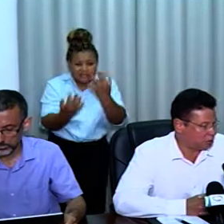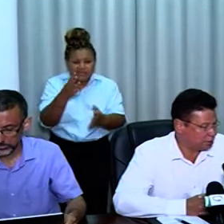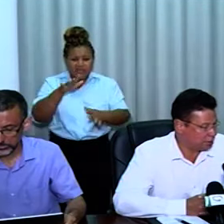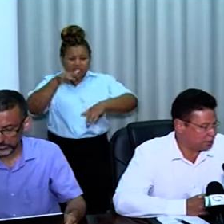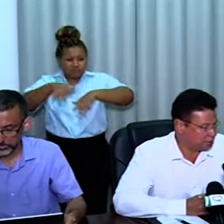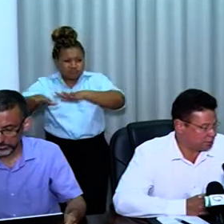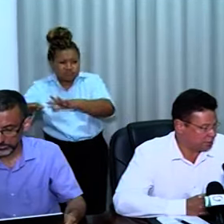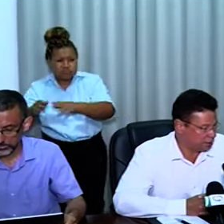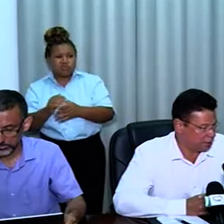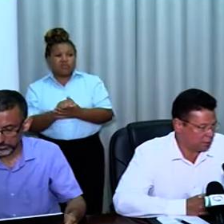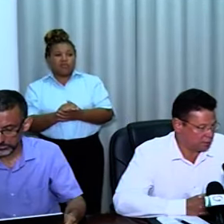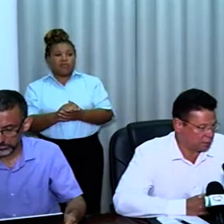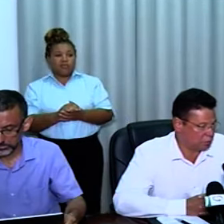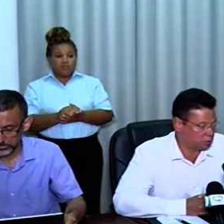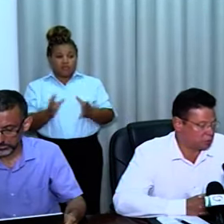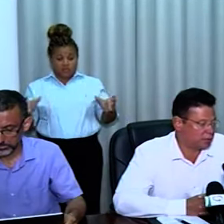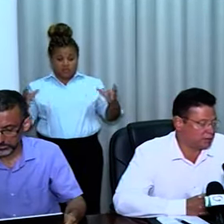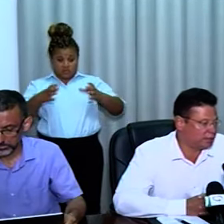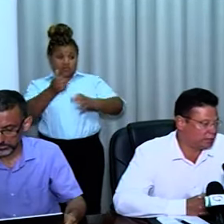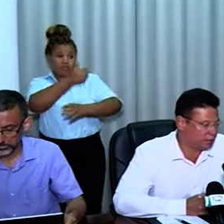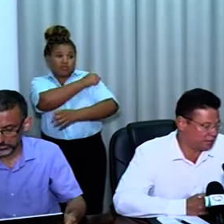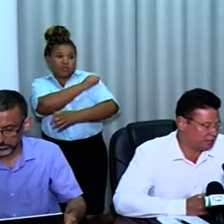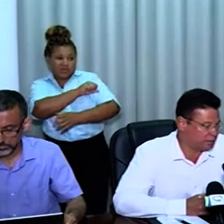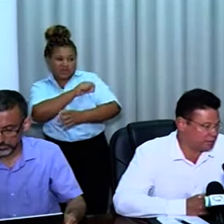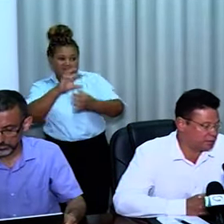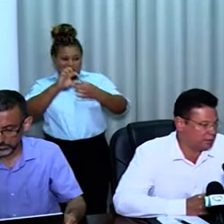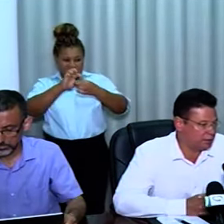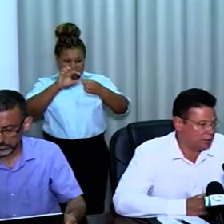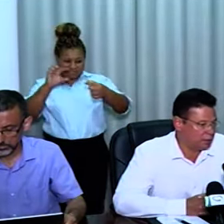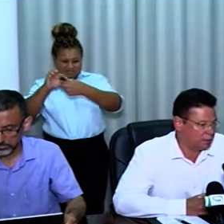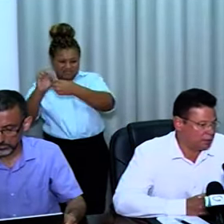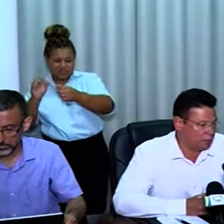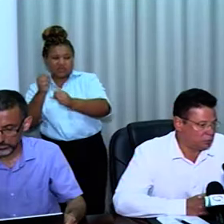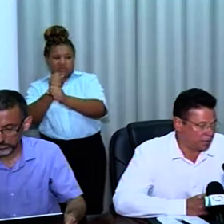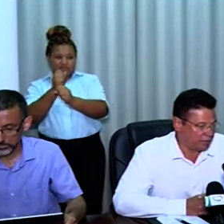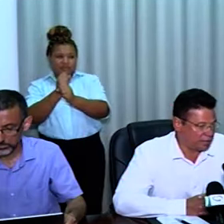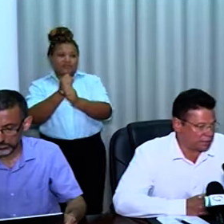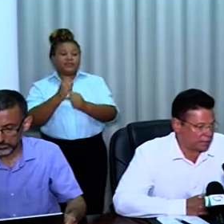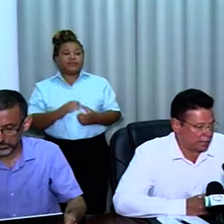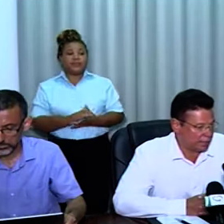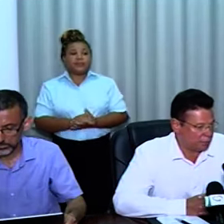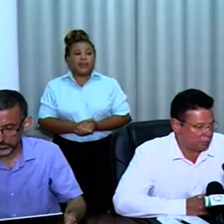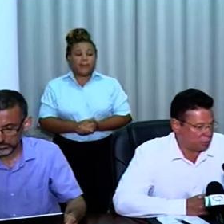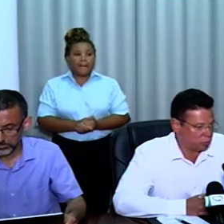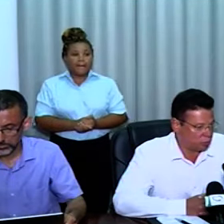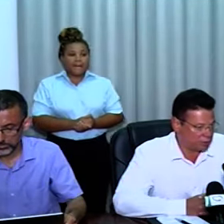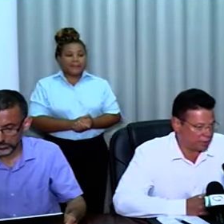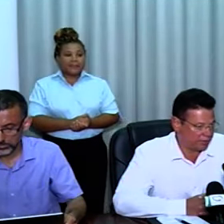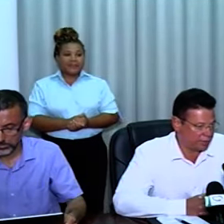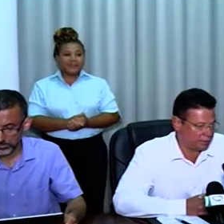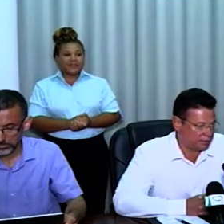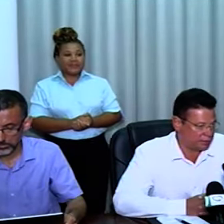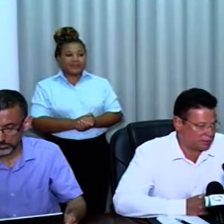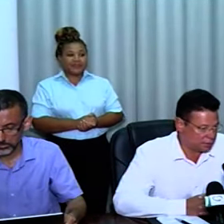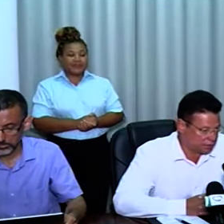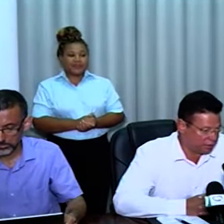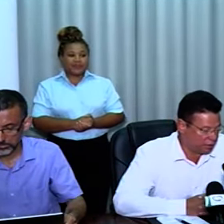Operation Control Center nous ait réactivé et nous travaillons jusqu'à là pour nous continuer à